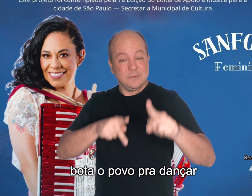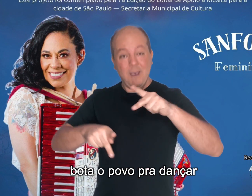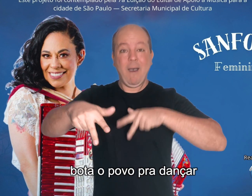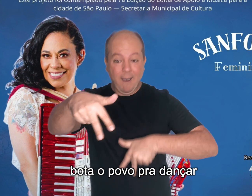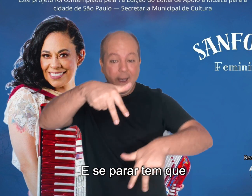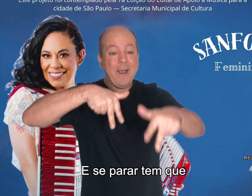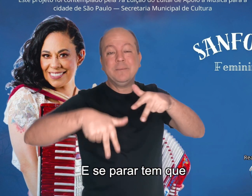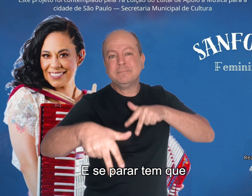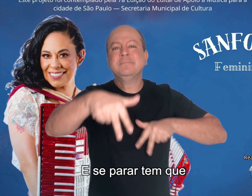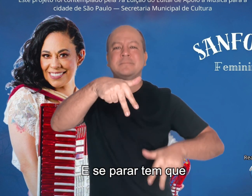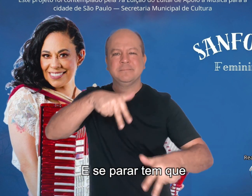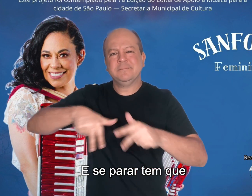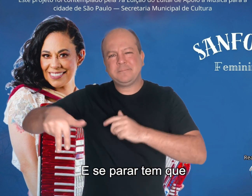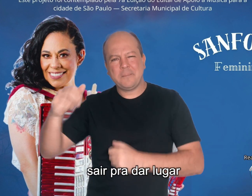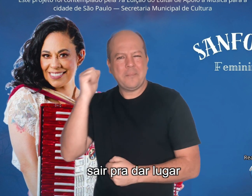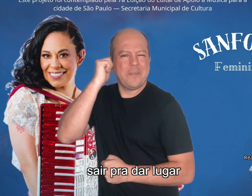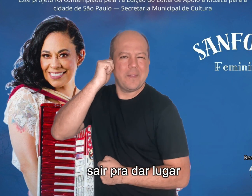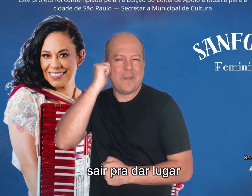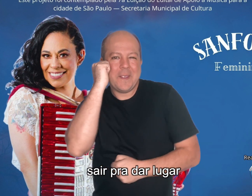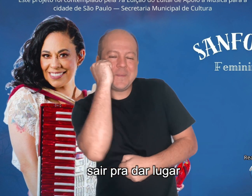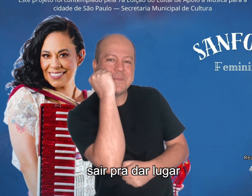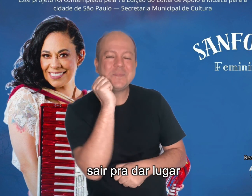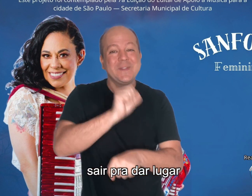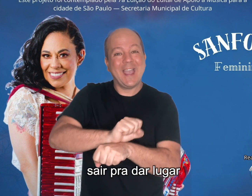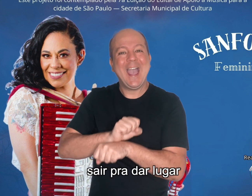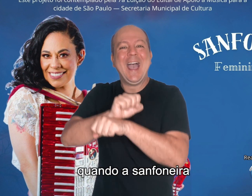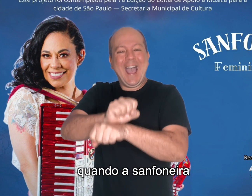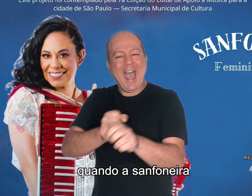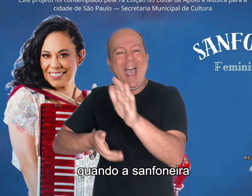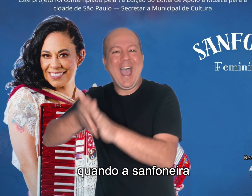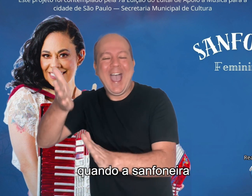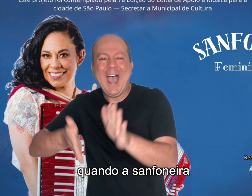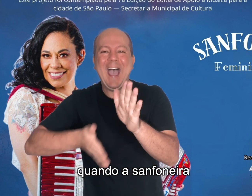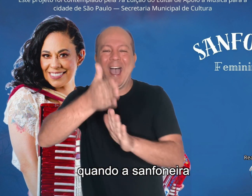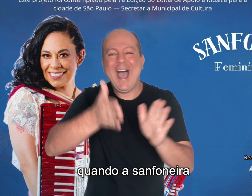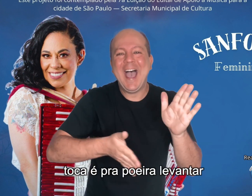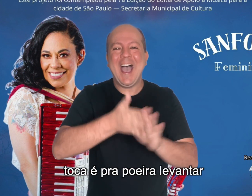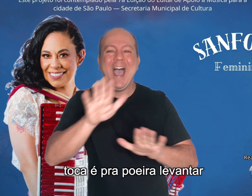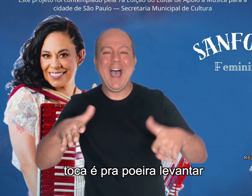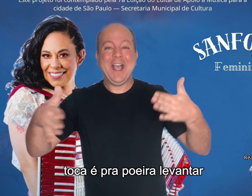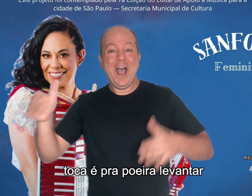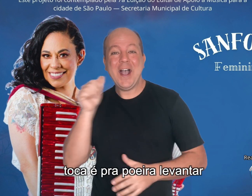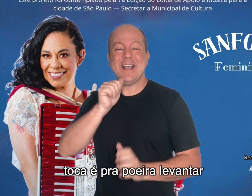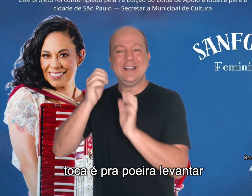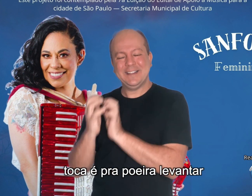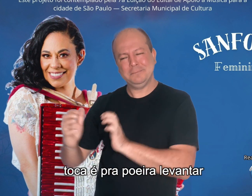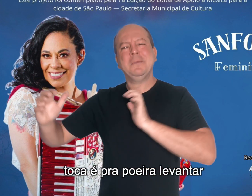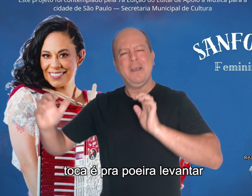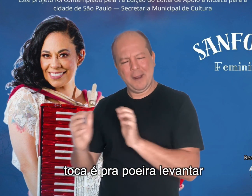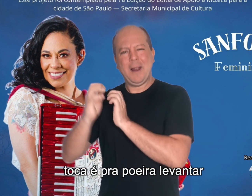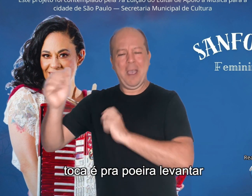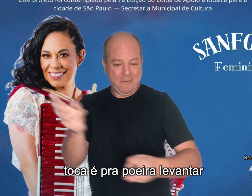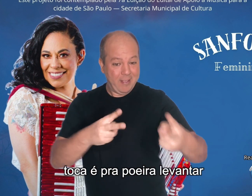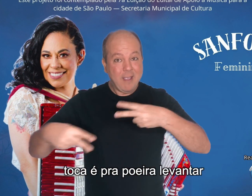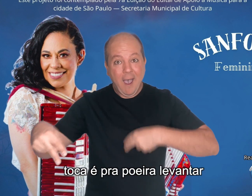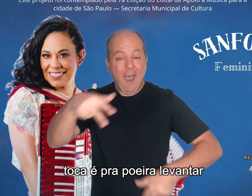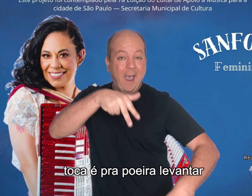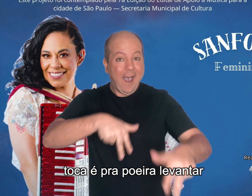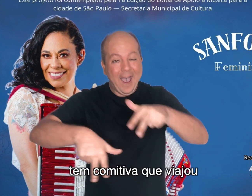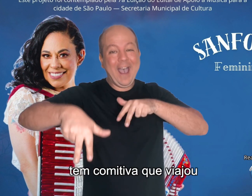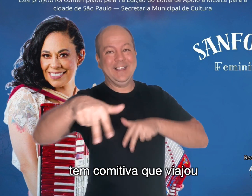dançar e se parar tem que sair para dar lugar quando ação fora toque é pra poeira